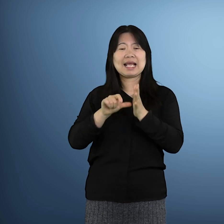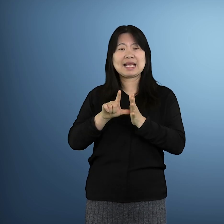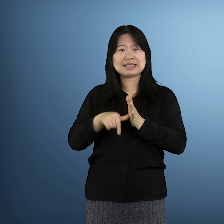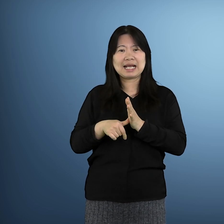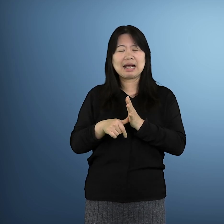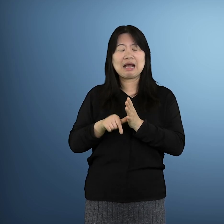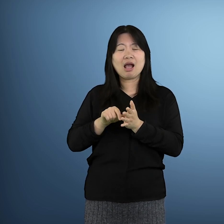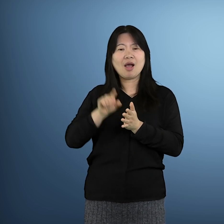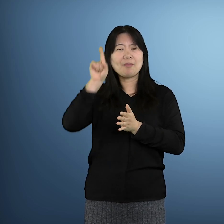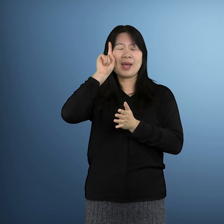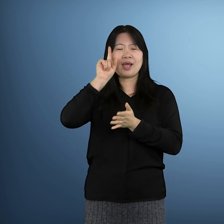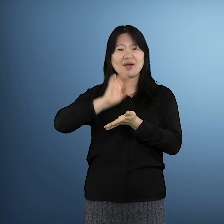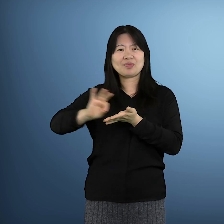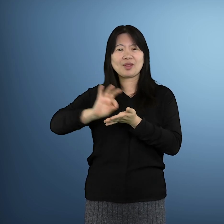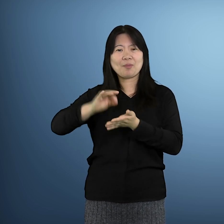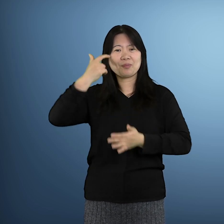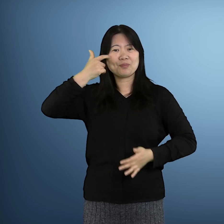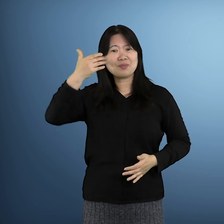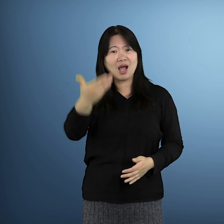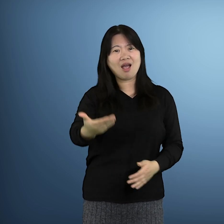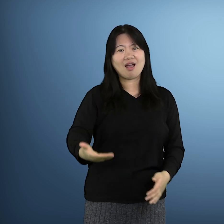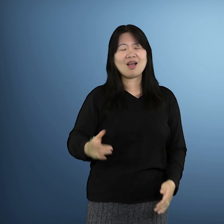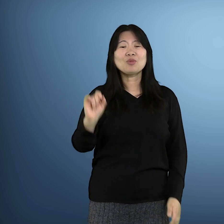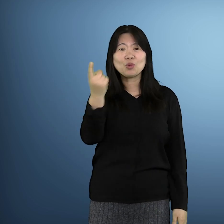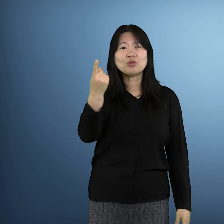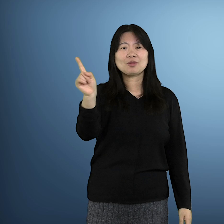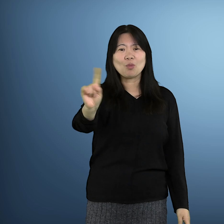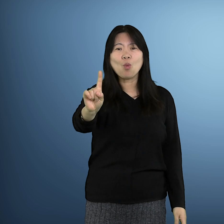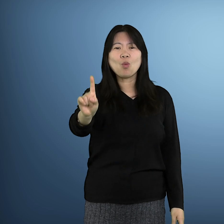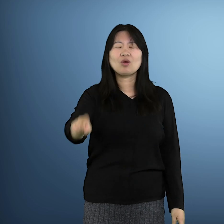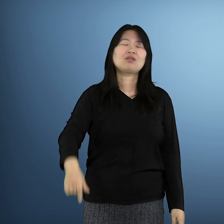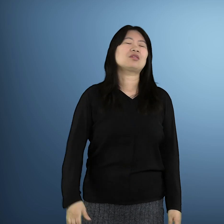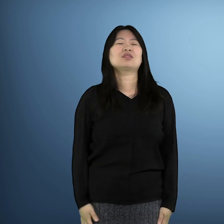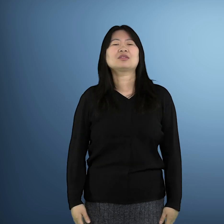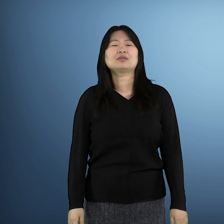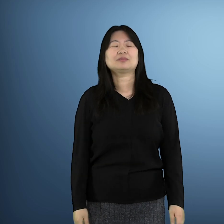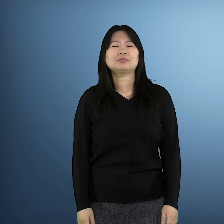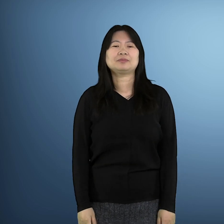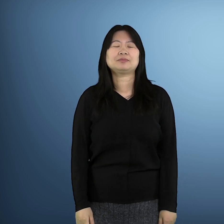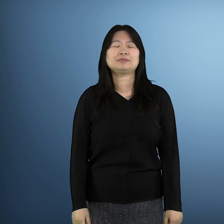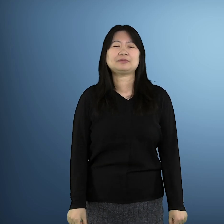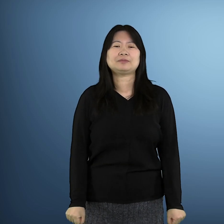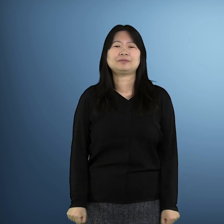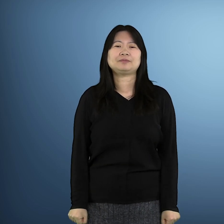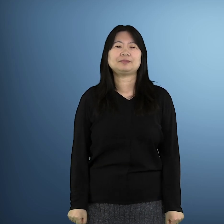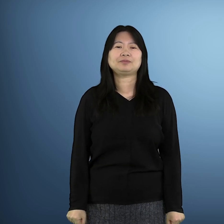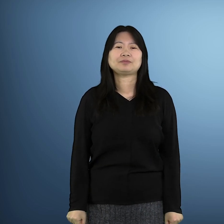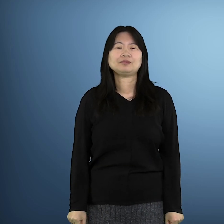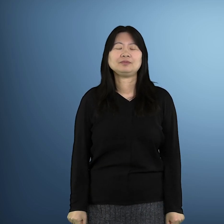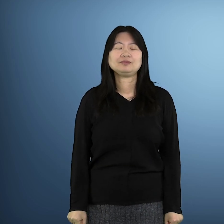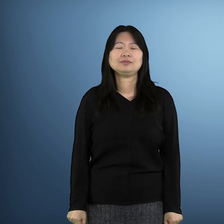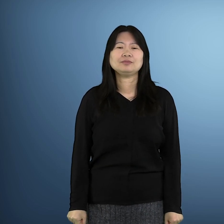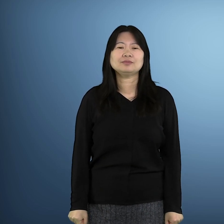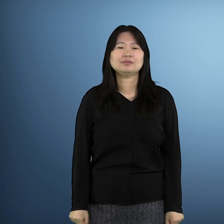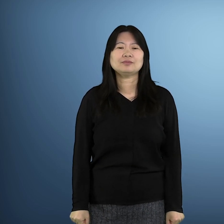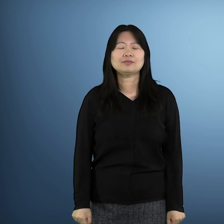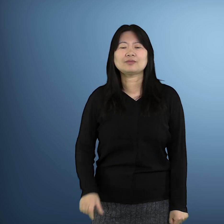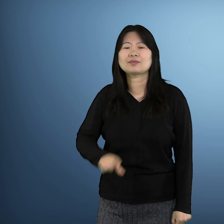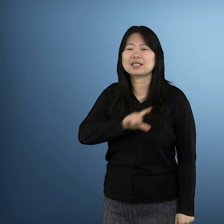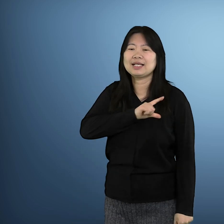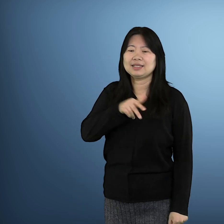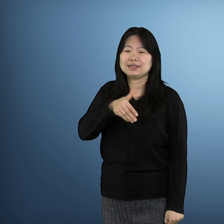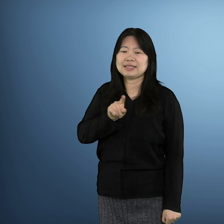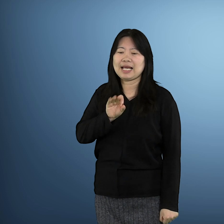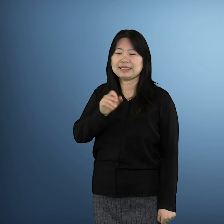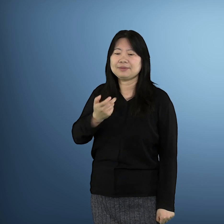시간을 그렇게 쓰게 되었습니까? 라고 그 동기를 물었어요. 그랬더니